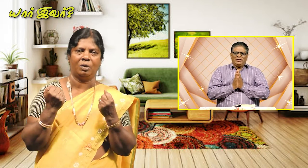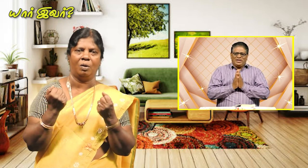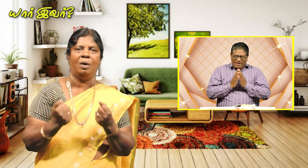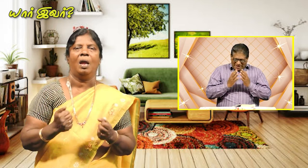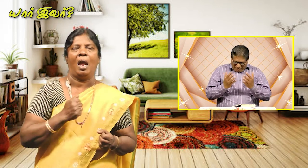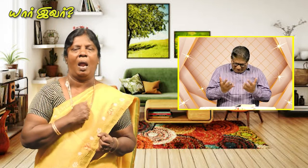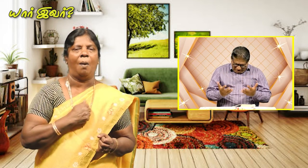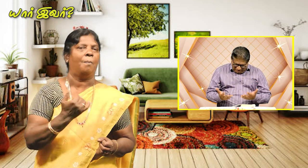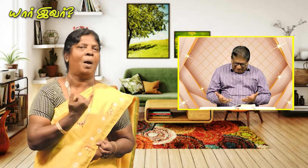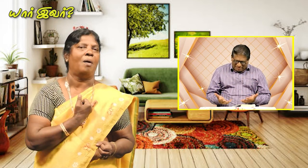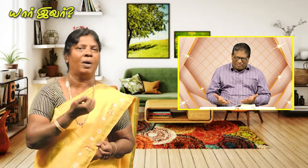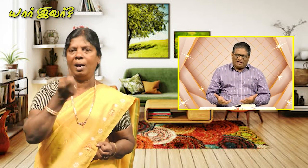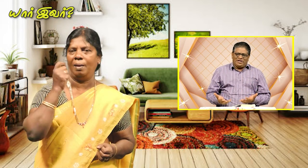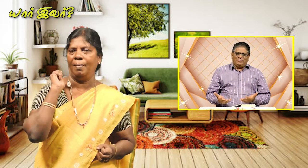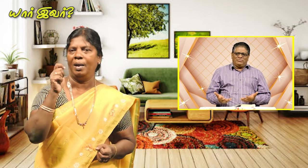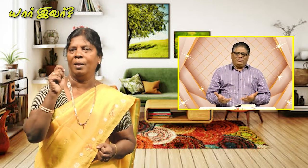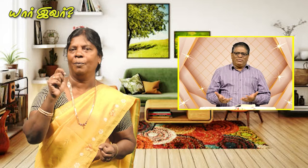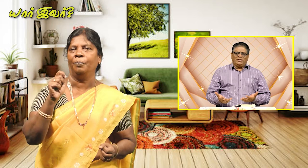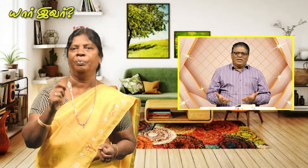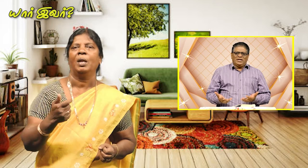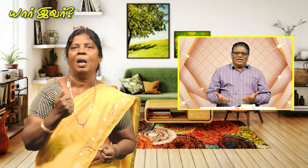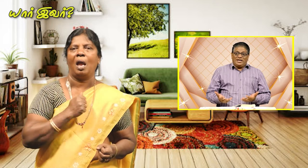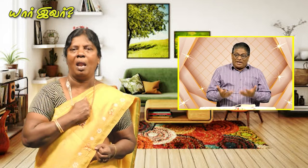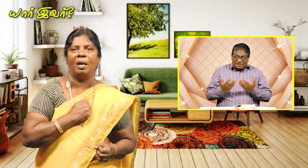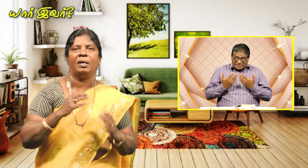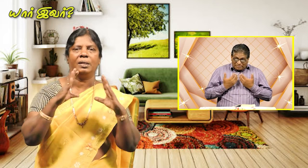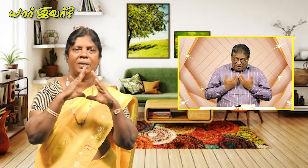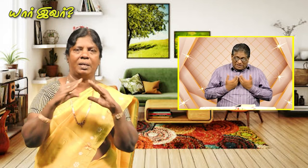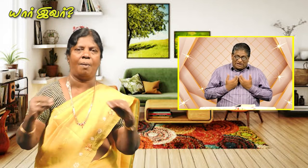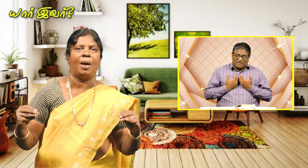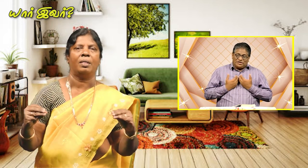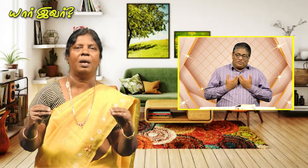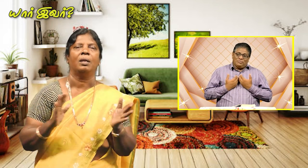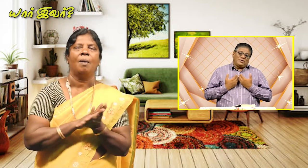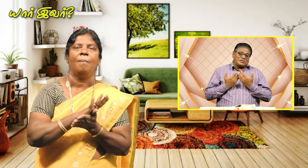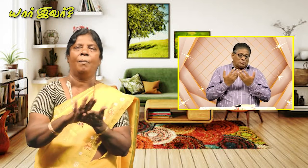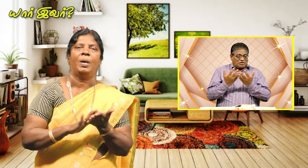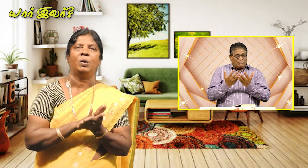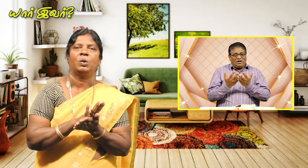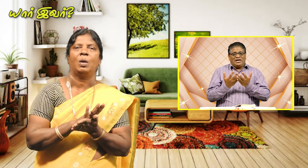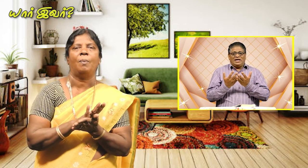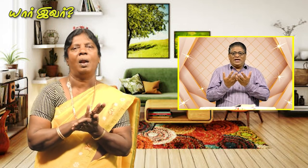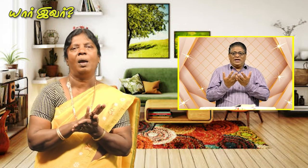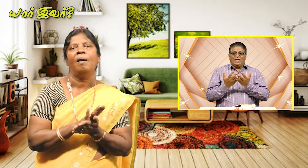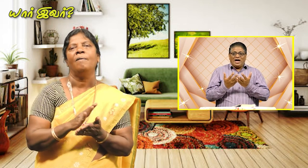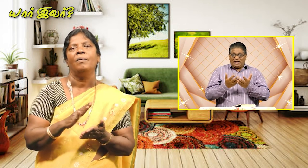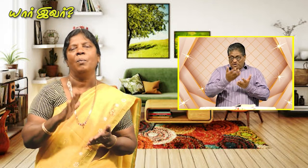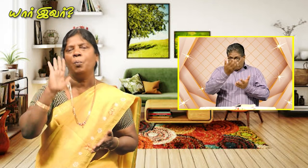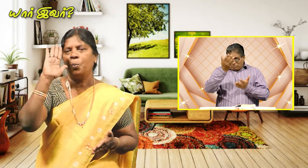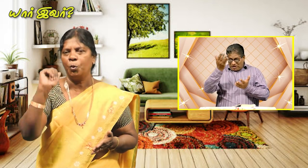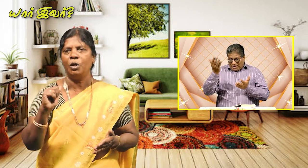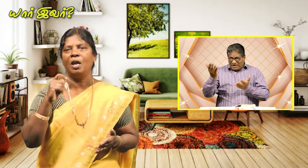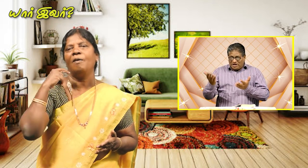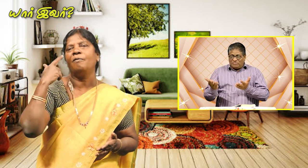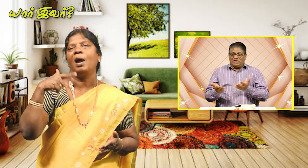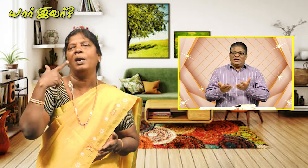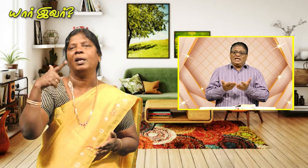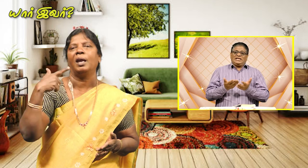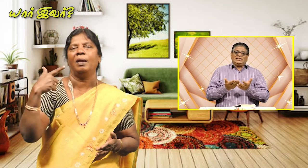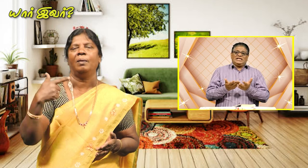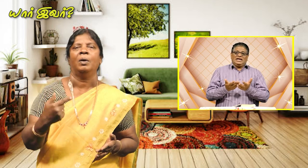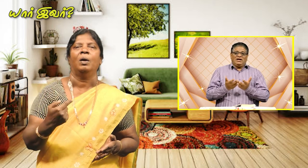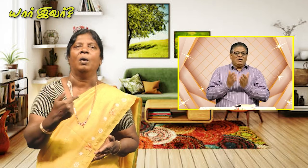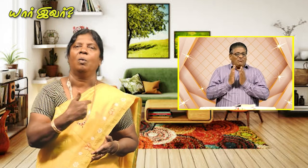ஏற்றுக்கொள்ளும், என் பாவங்களை மன்னியும், எனக்கு சமாதானத்தையும் பரிசுத்தமான அந்த புதிய